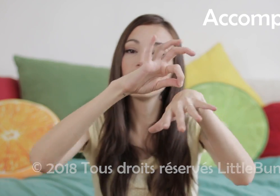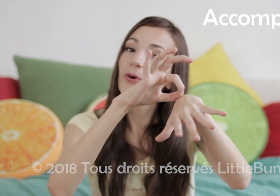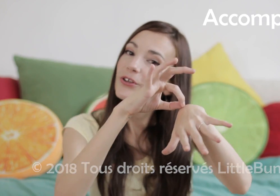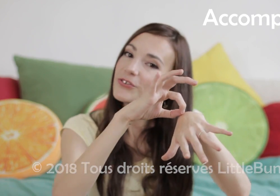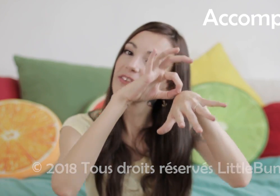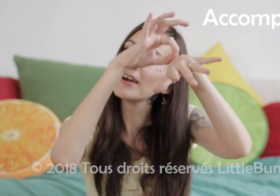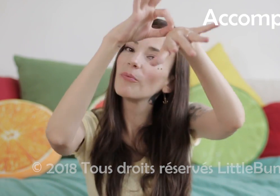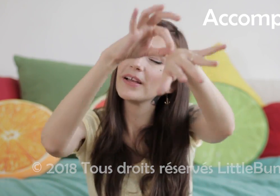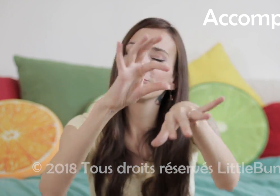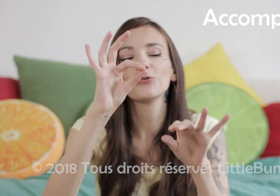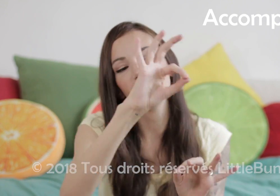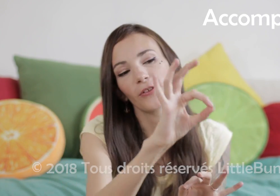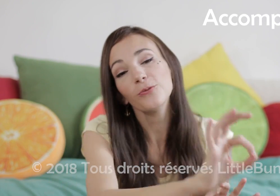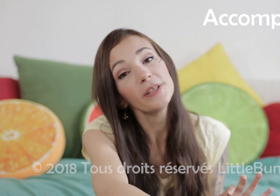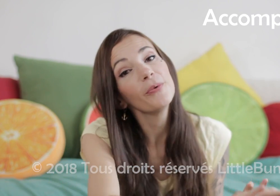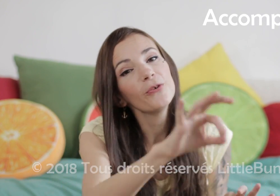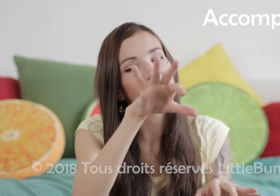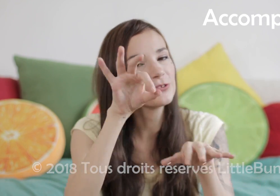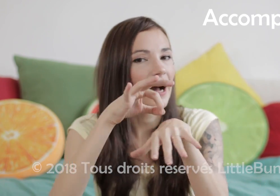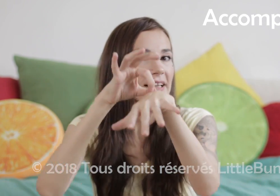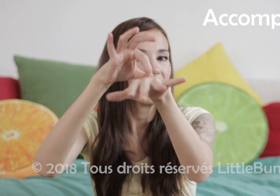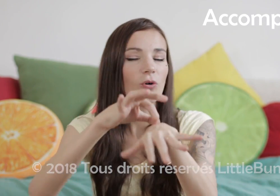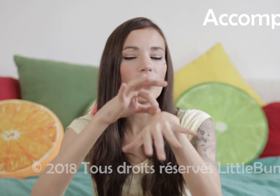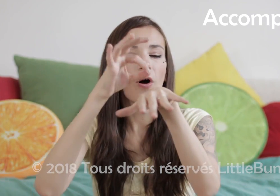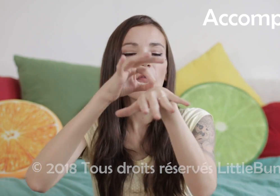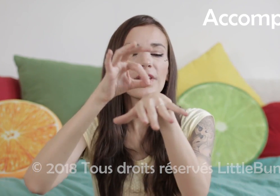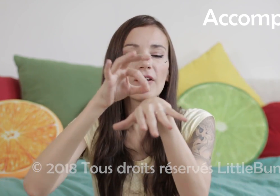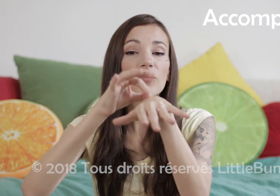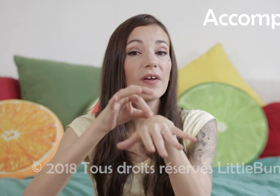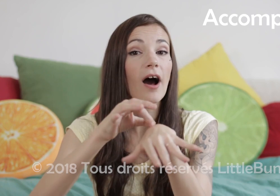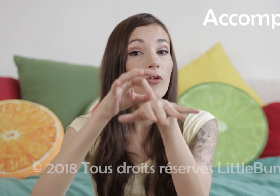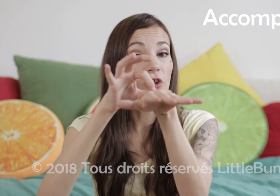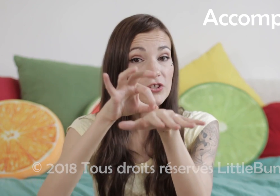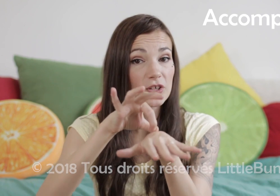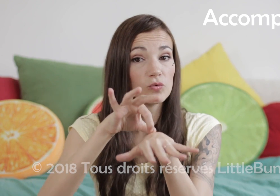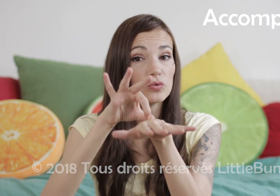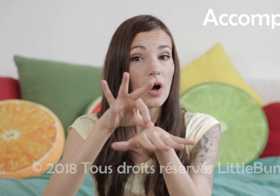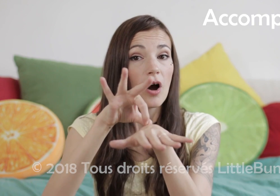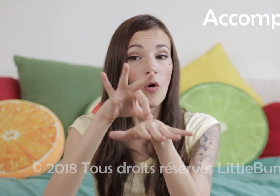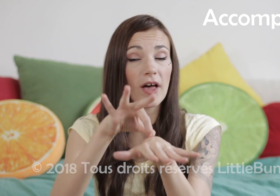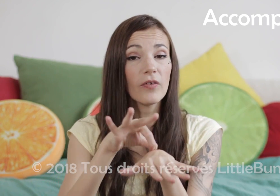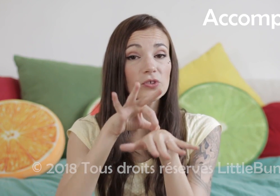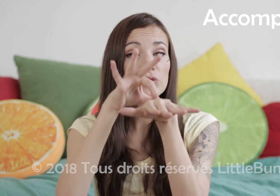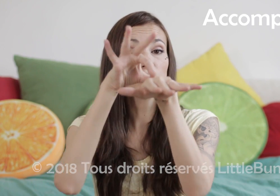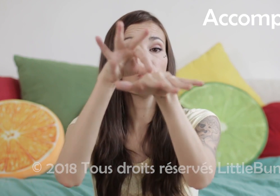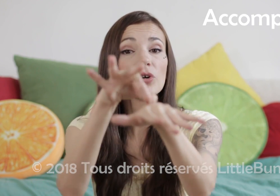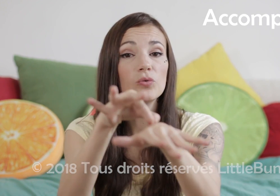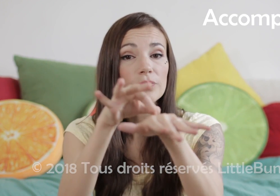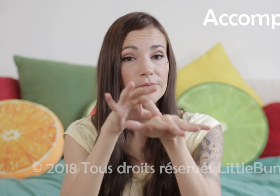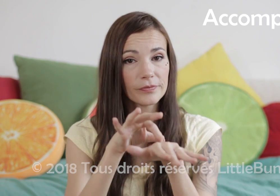peau. Je t'accompagne, je te tiens un tout petit peu, enfin je suis là. Donc, on vient le faire en un seul coup. On avance tout d'un coup, vous